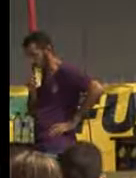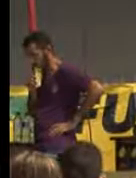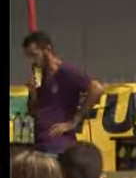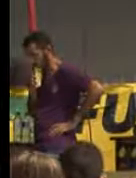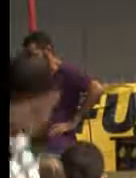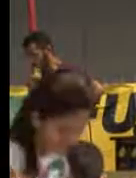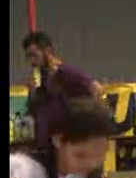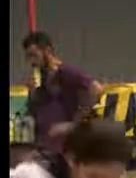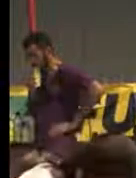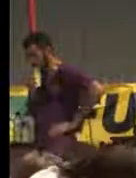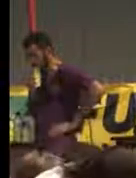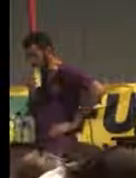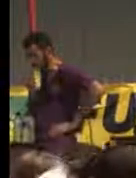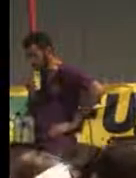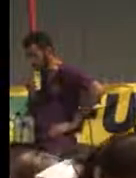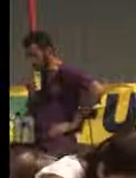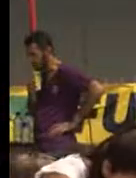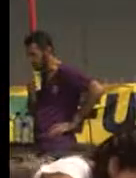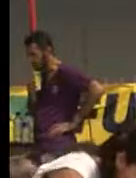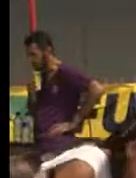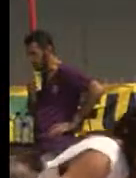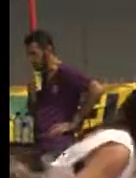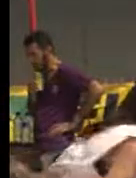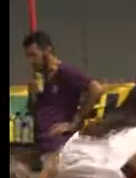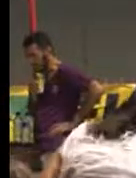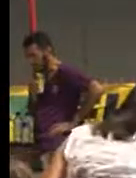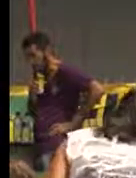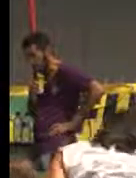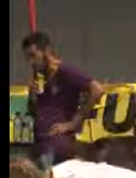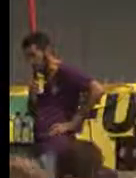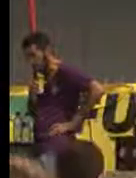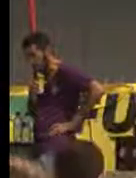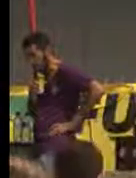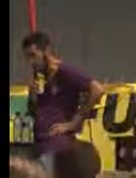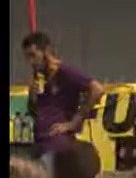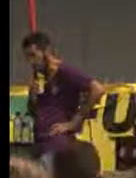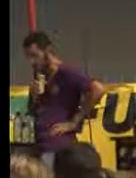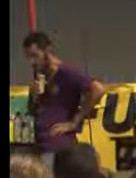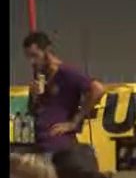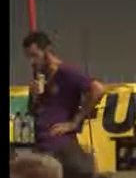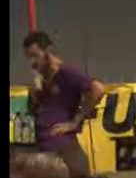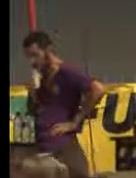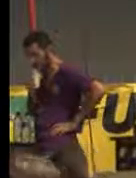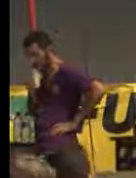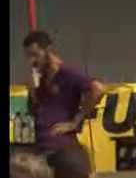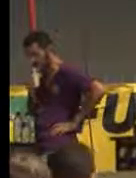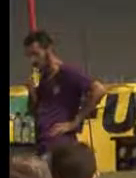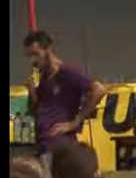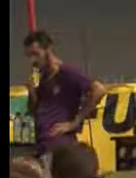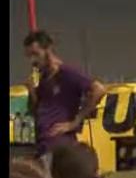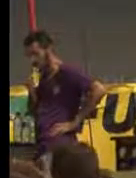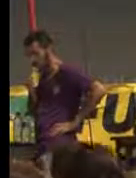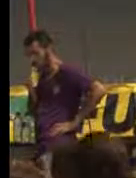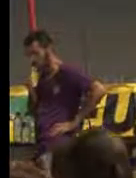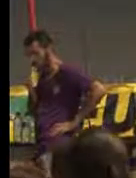entre o público e o privado. Você poderia ter discutido esse tema do ponto de vista,